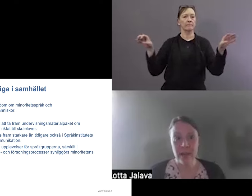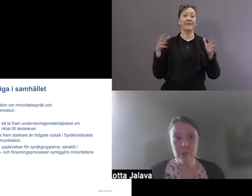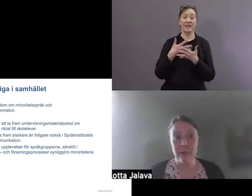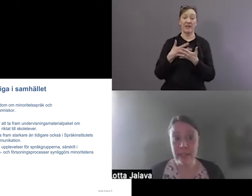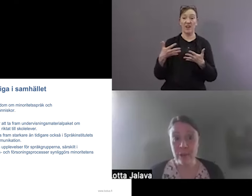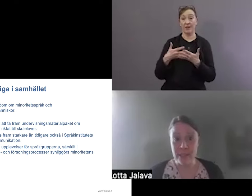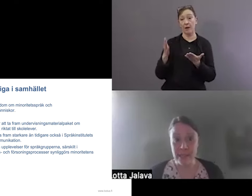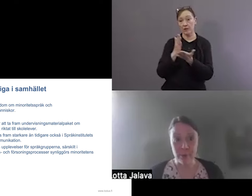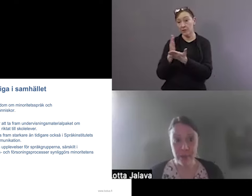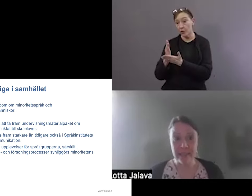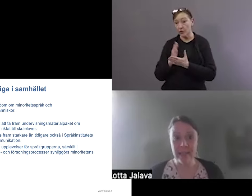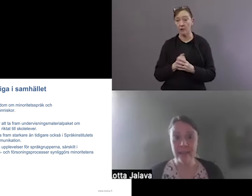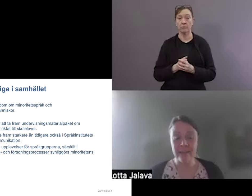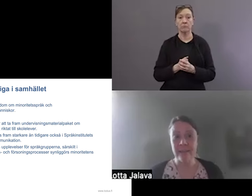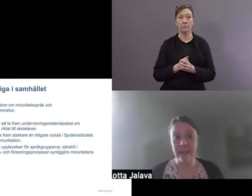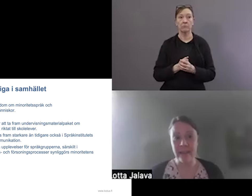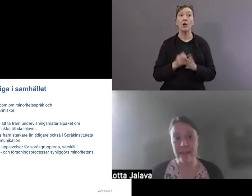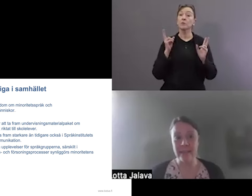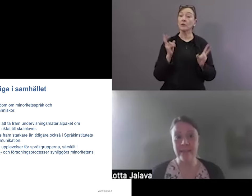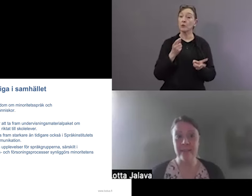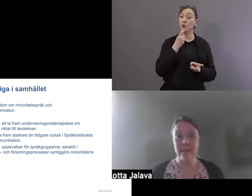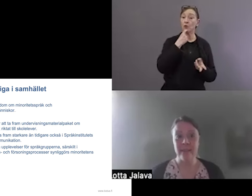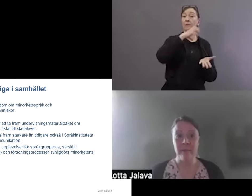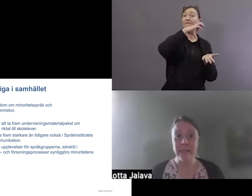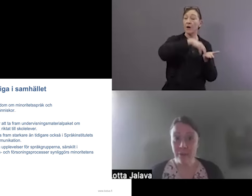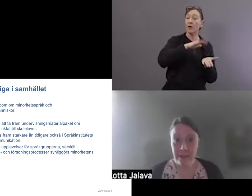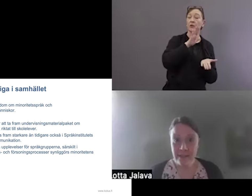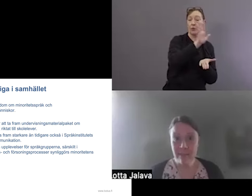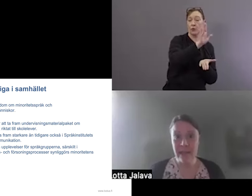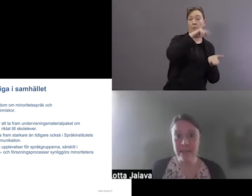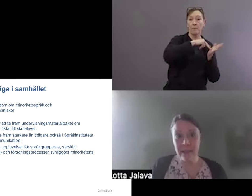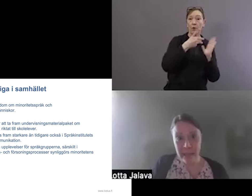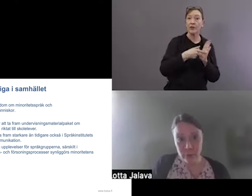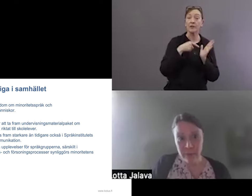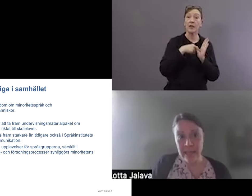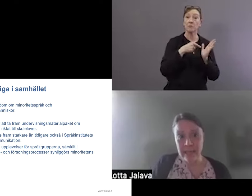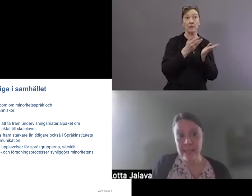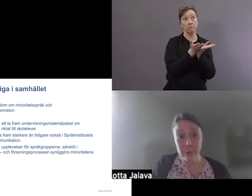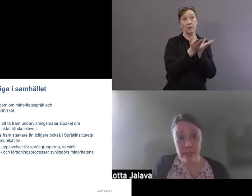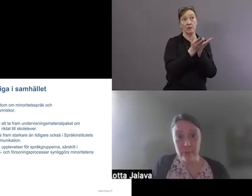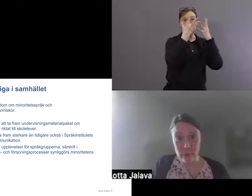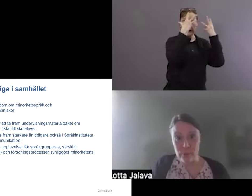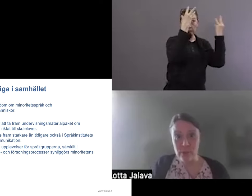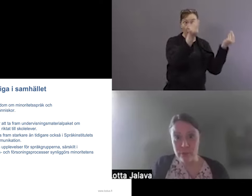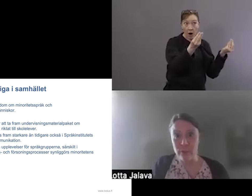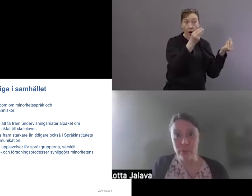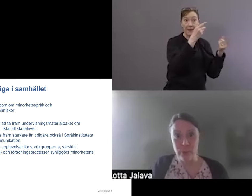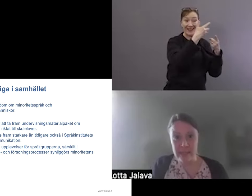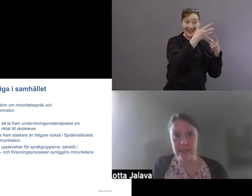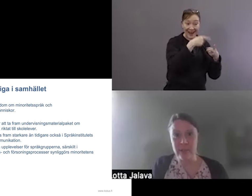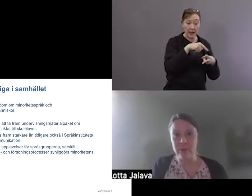Kokonaisuudessa totta kai myös valtiollisina projekteina erilaiset, mitä on vaikka saamelaisten ja viittomakielisten osalta totuus-